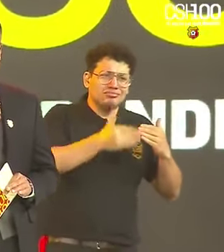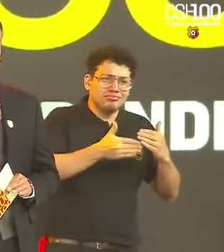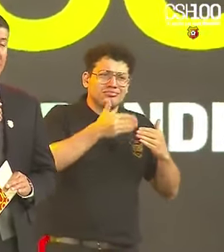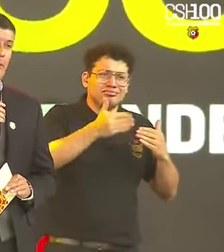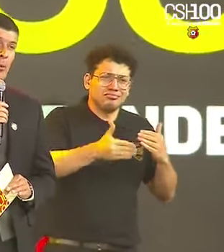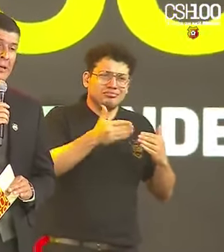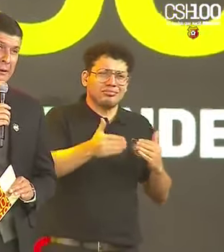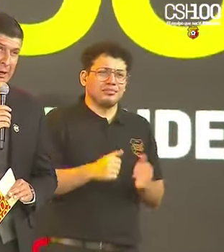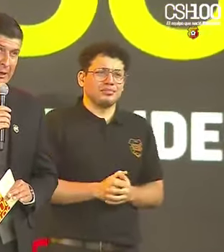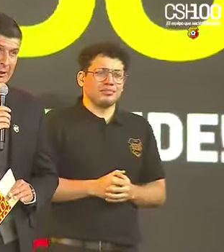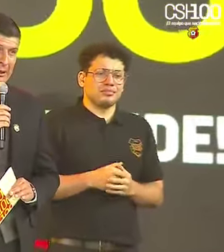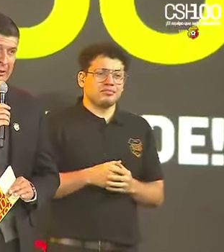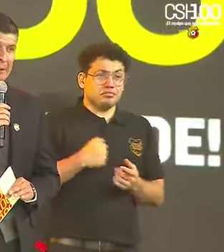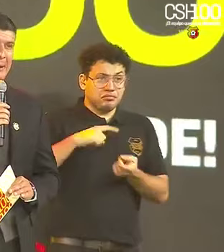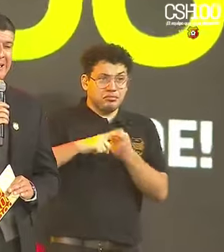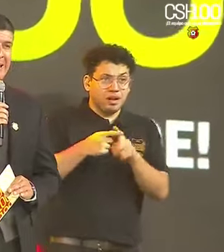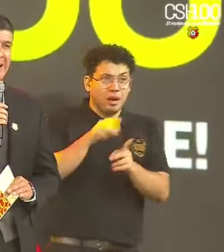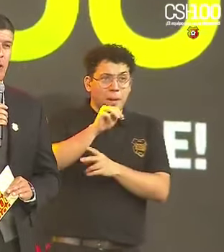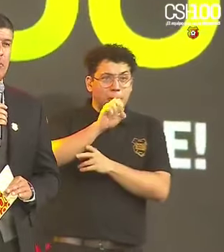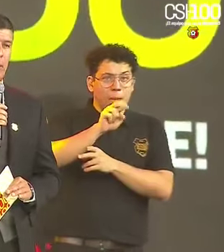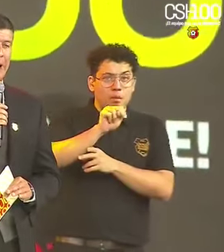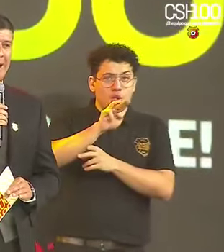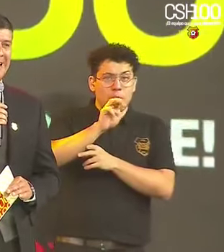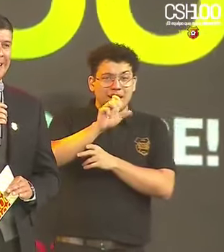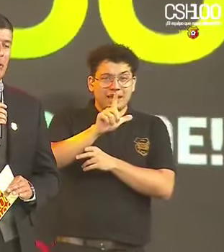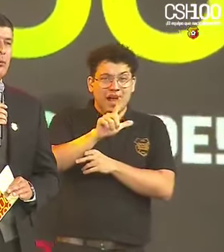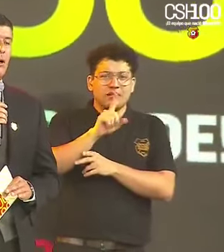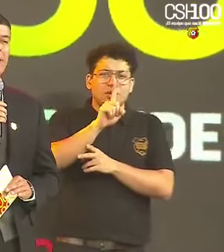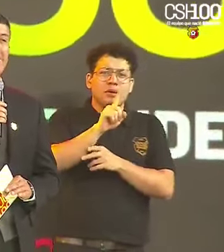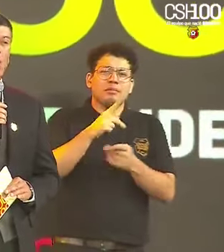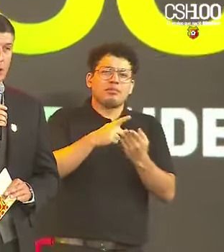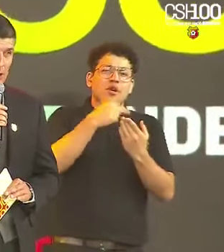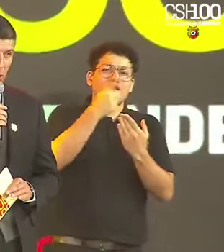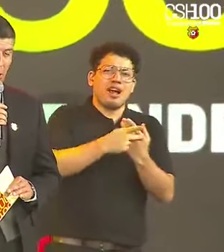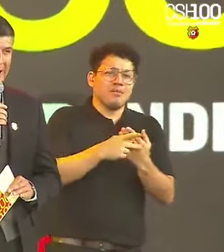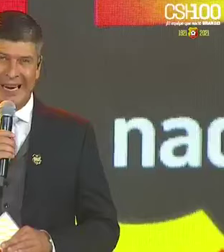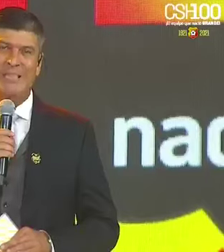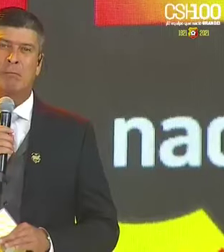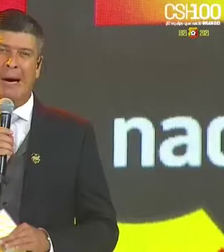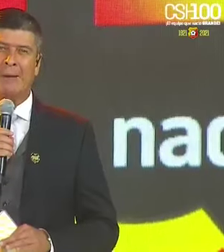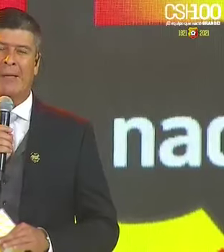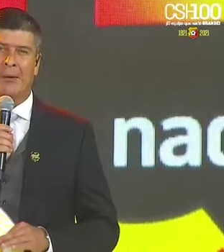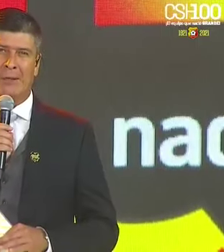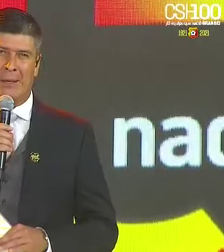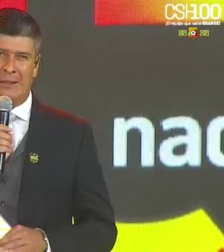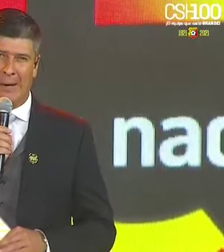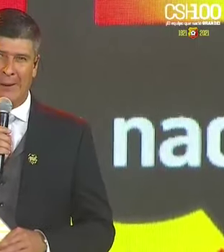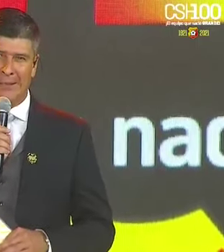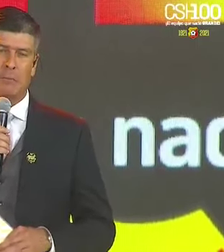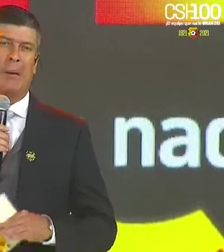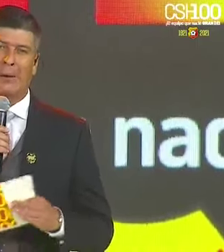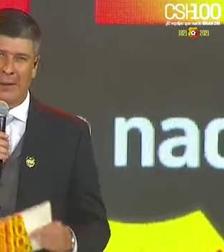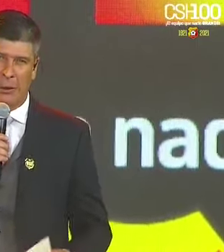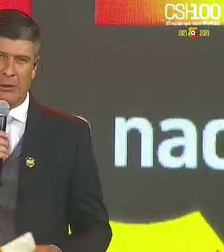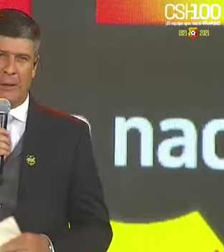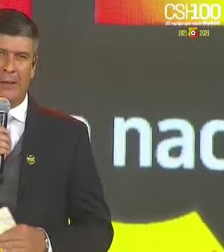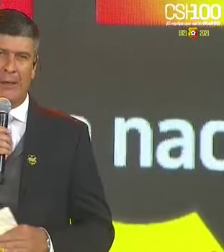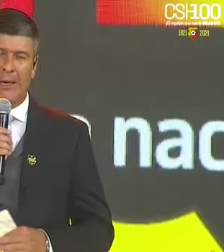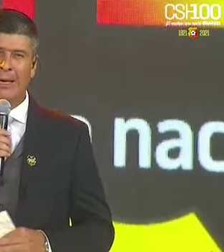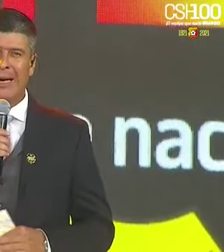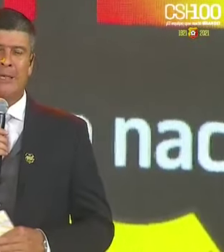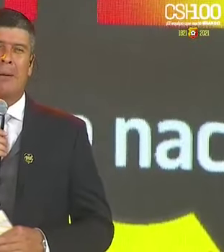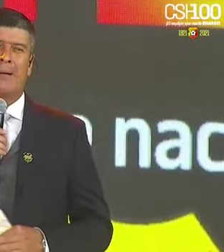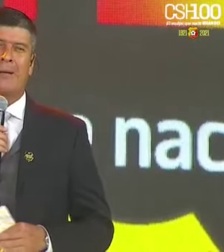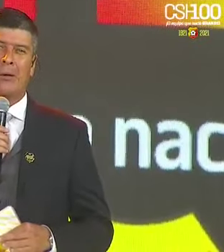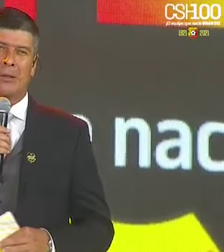en la Colega Monumental, se presenta un programa que se volvió icónico. Es parte de nuestras tardes, es parte de nuestra